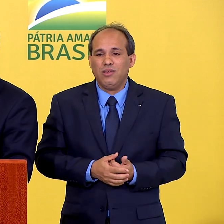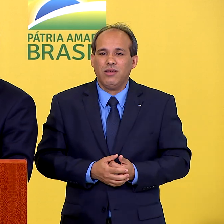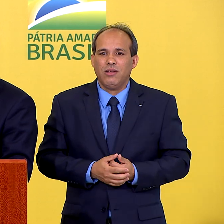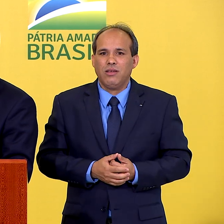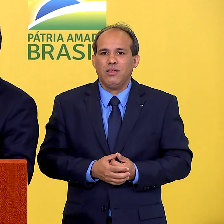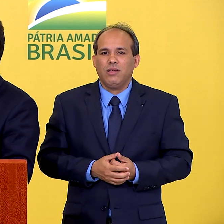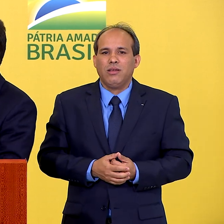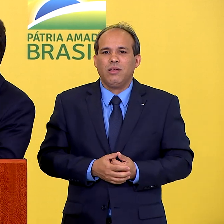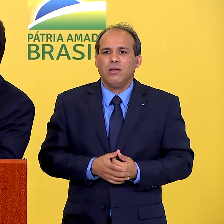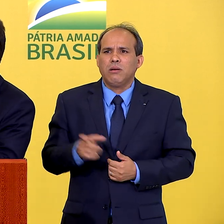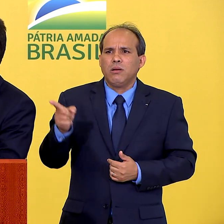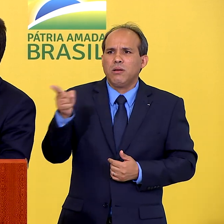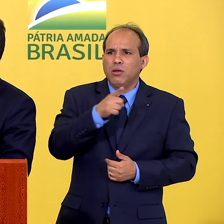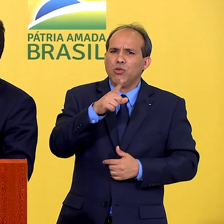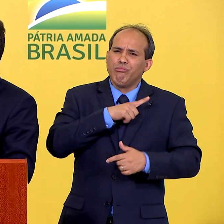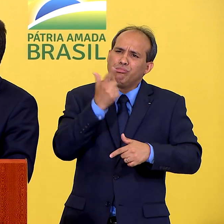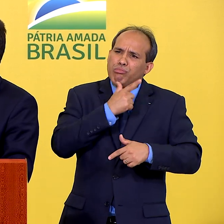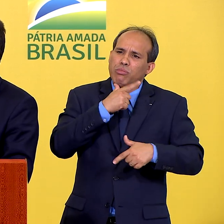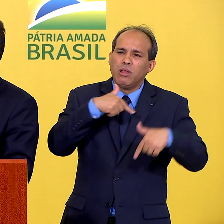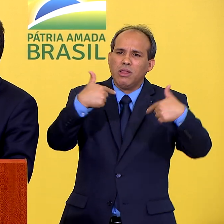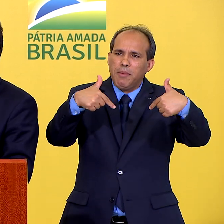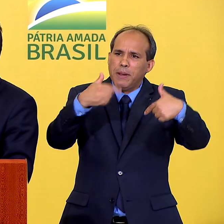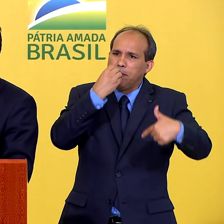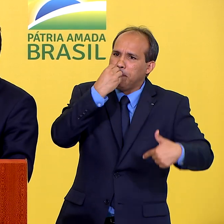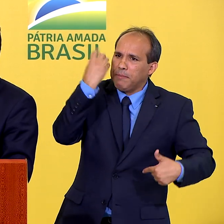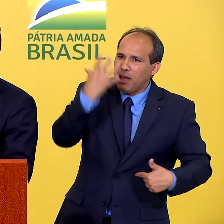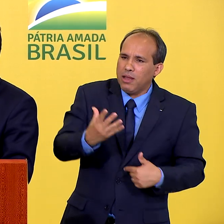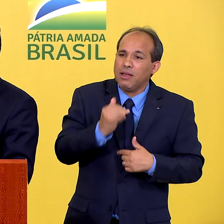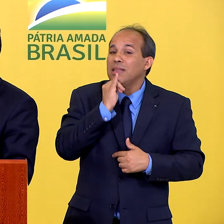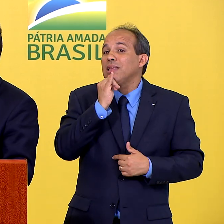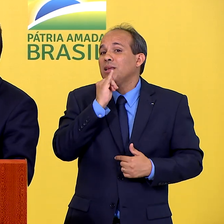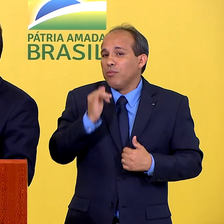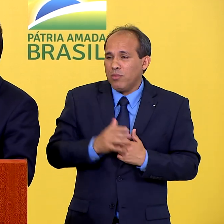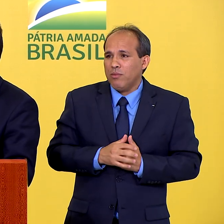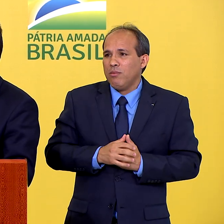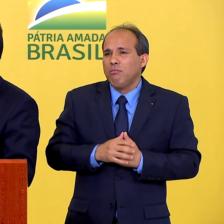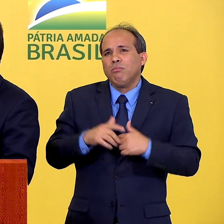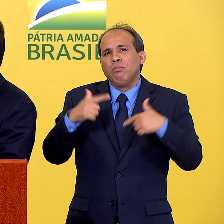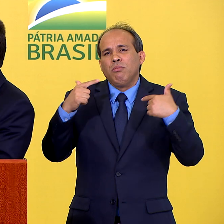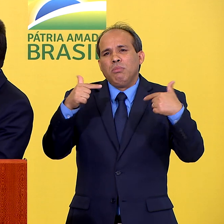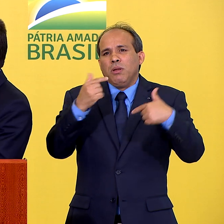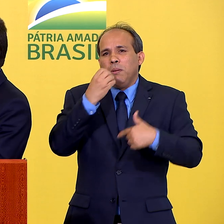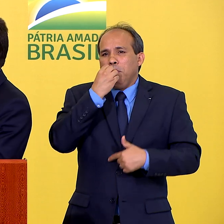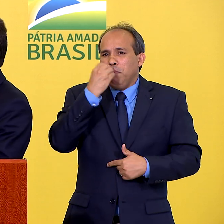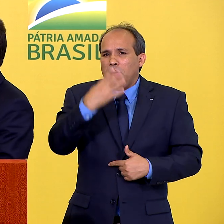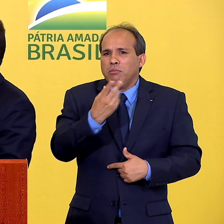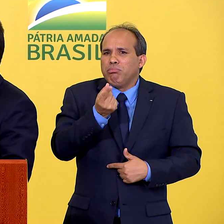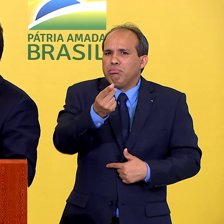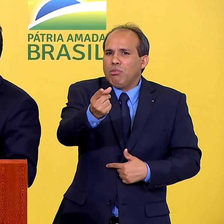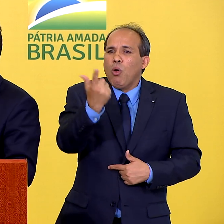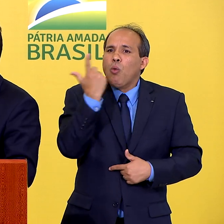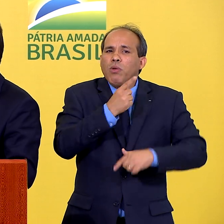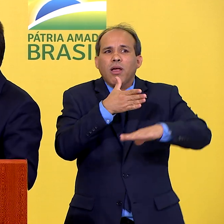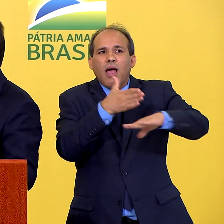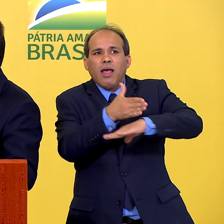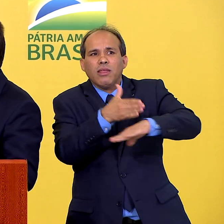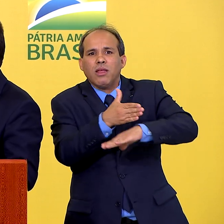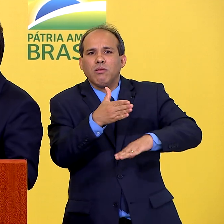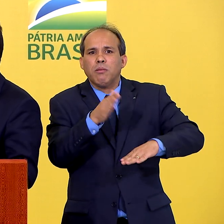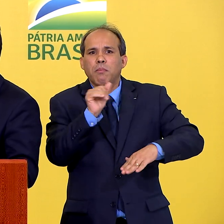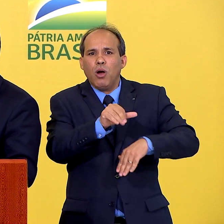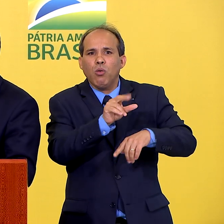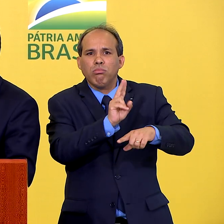mais abastados, que têm um emprego, não é, com toda a estabilidade, ele consegue ter acesso a recurso com juros